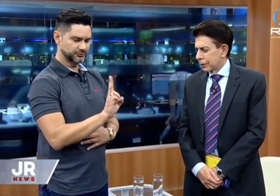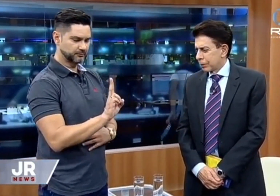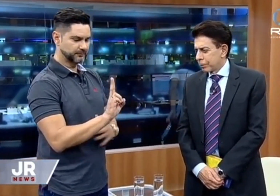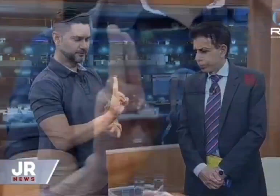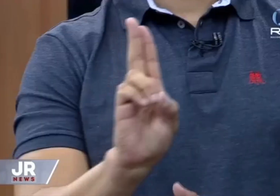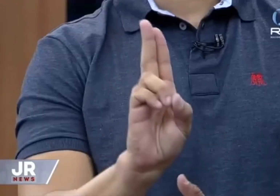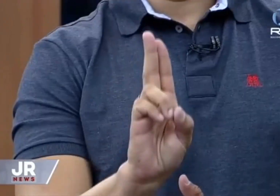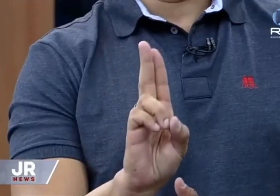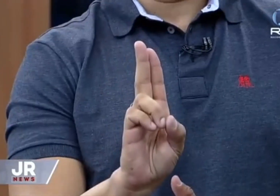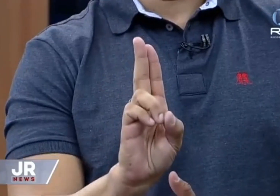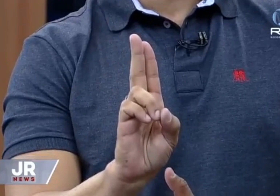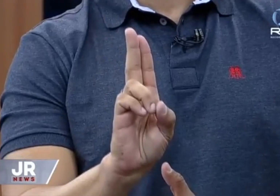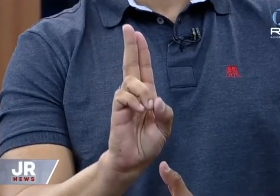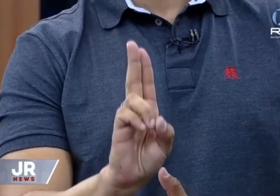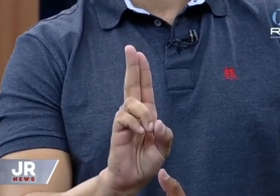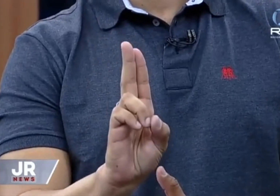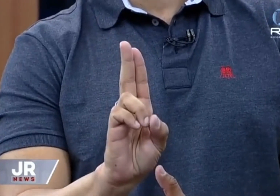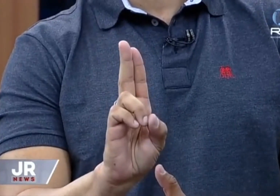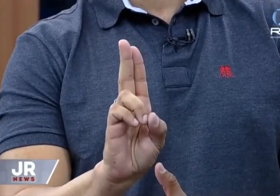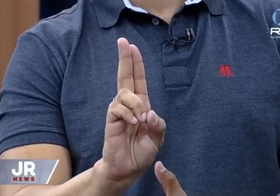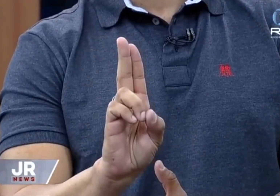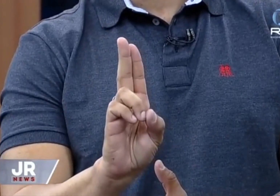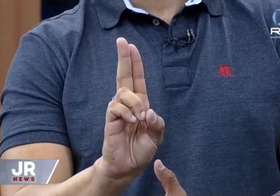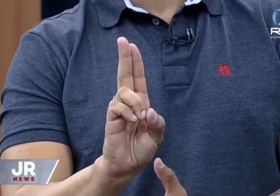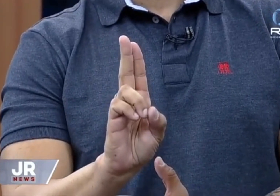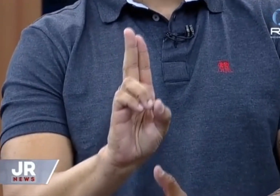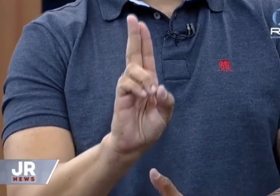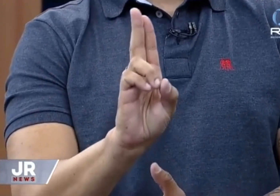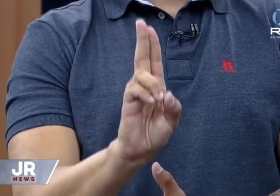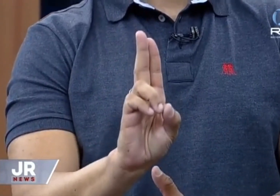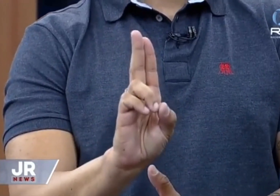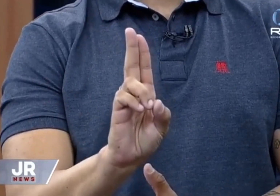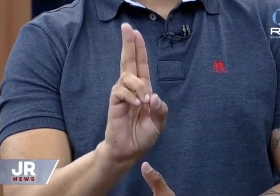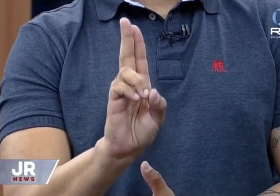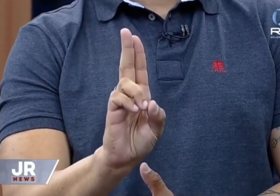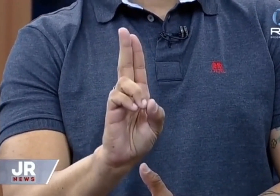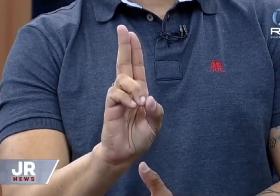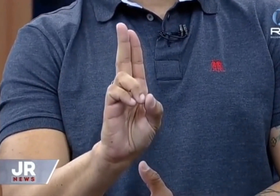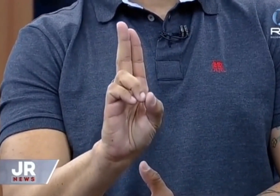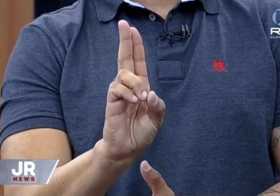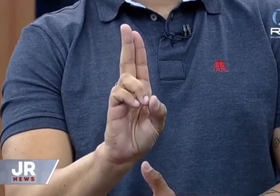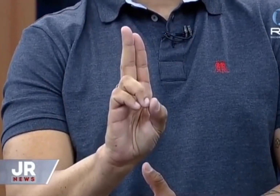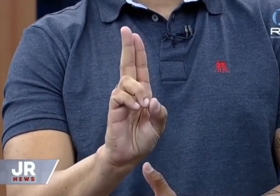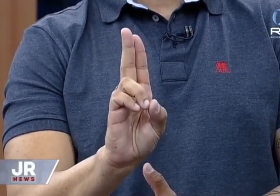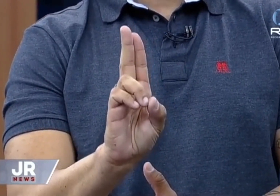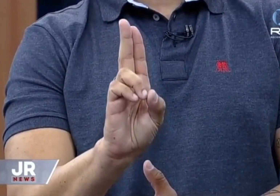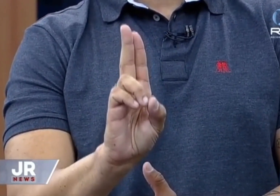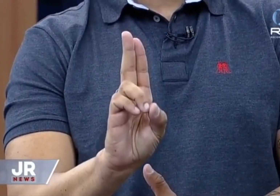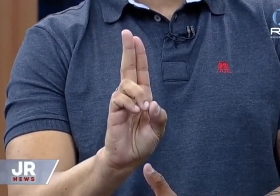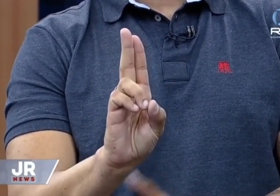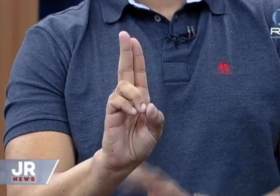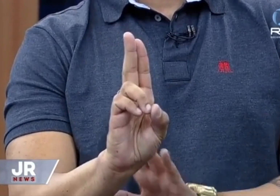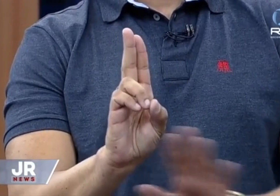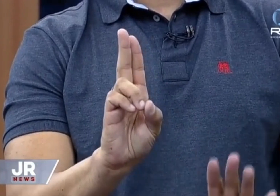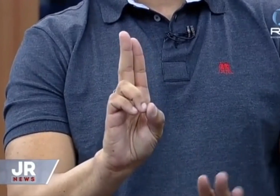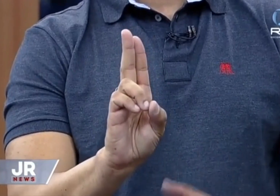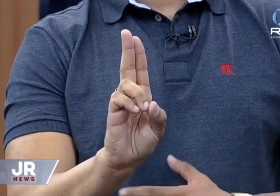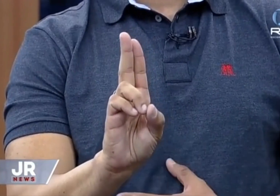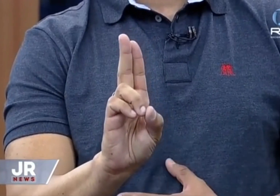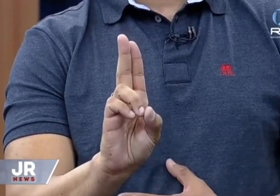onde eu posiciono a minha mão e o movimento que eu faço com a minha mão. Sei. Então, essa configuração de mão parada é só uma configuração